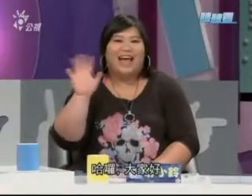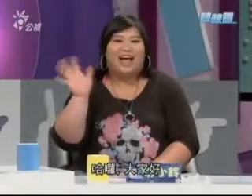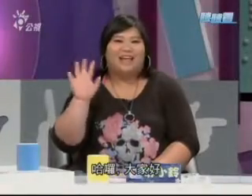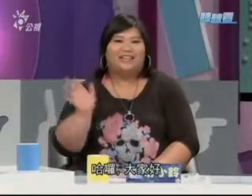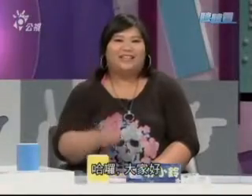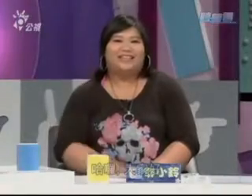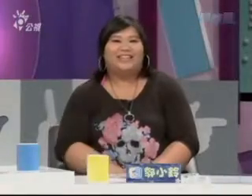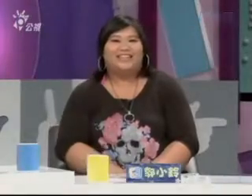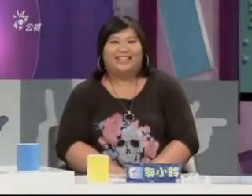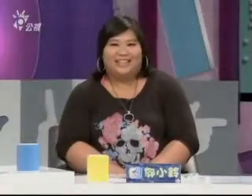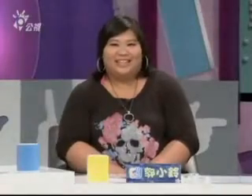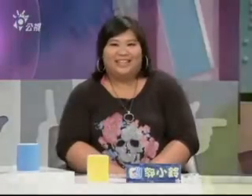好。